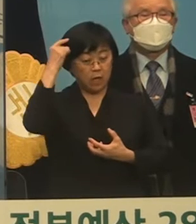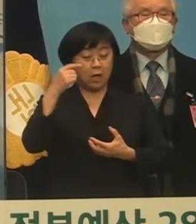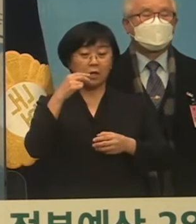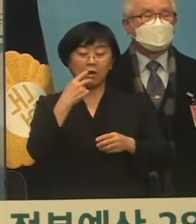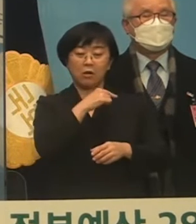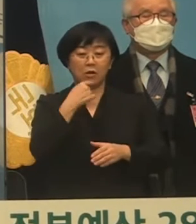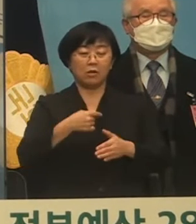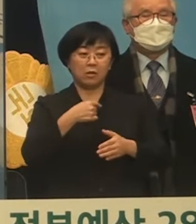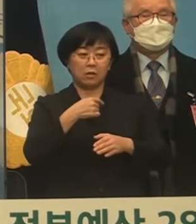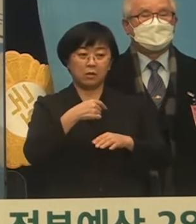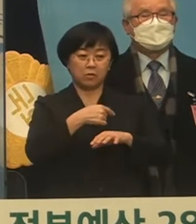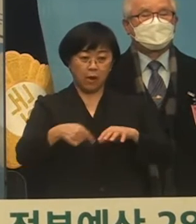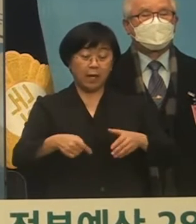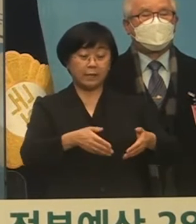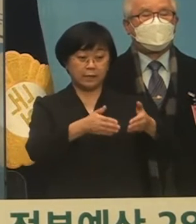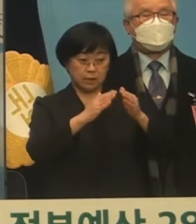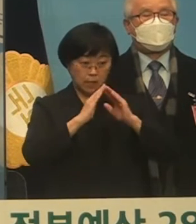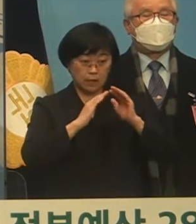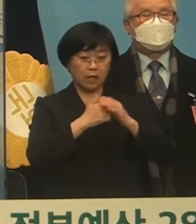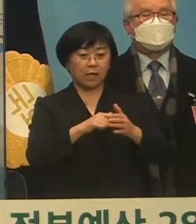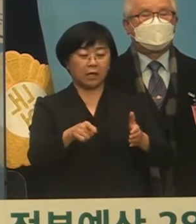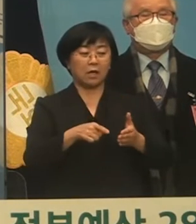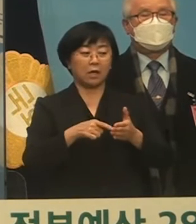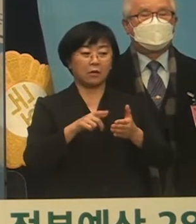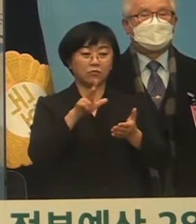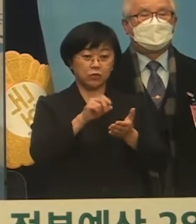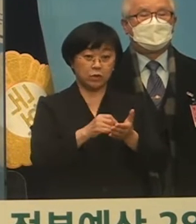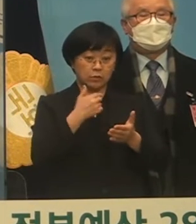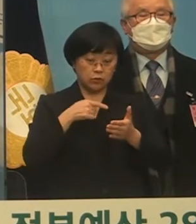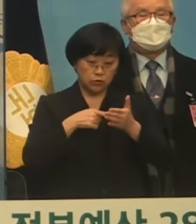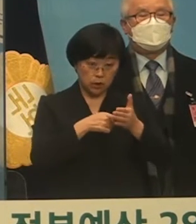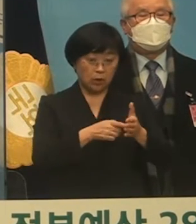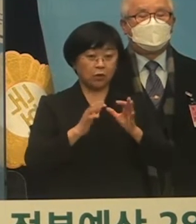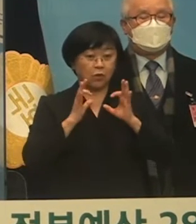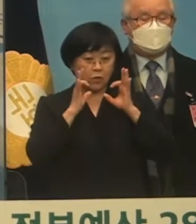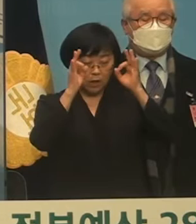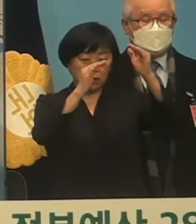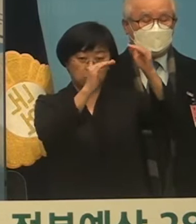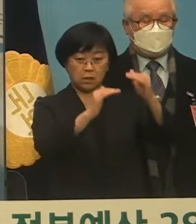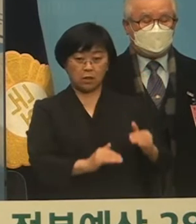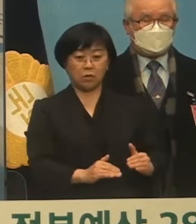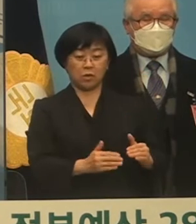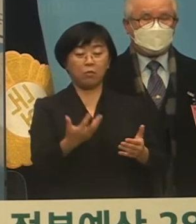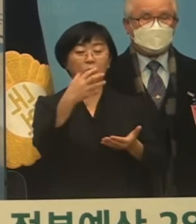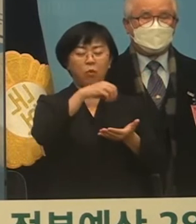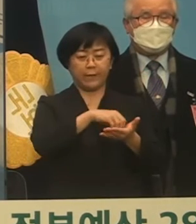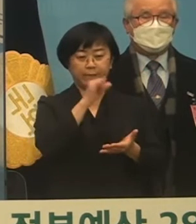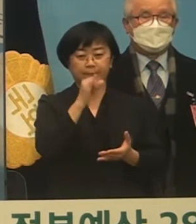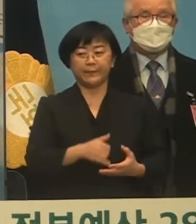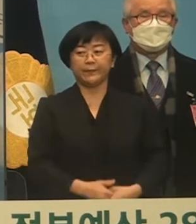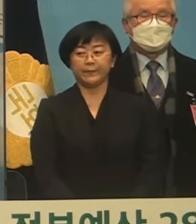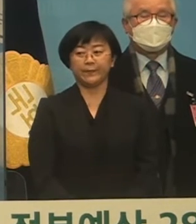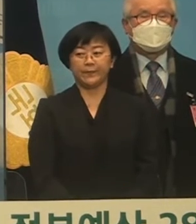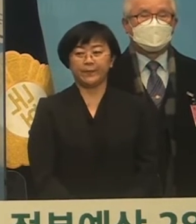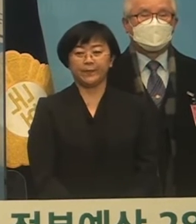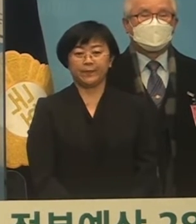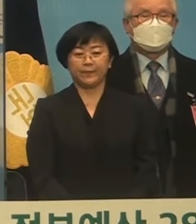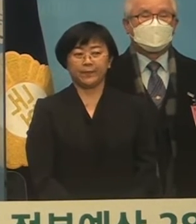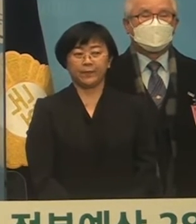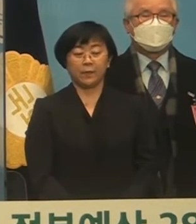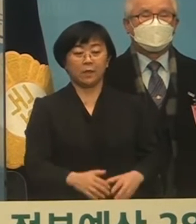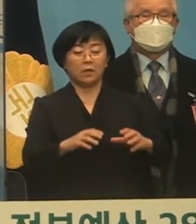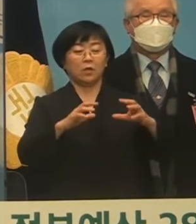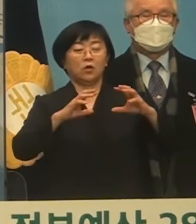국립심내혈관센터 설립이 차질 없이 추진되도록 노력한다는 내용이 포함이 되어 있습니다. 이는